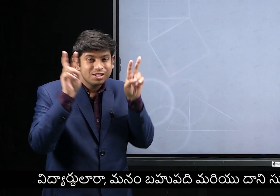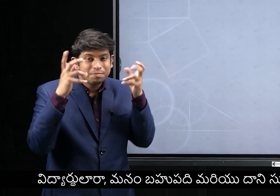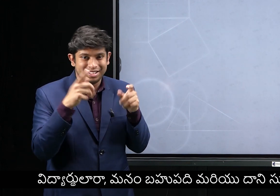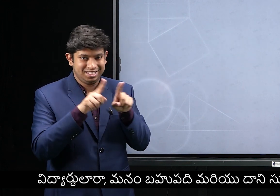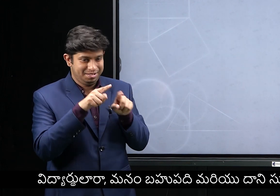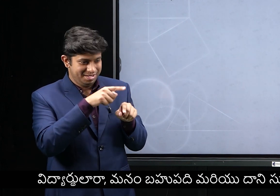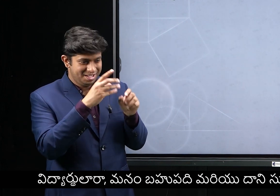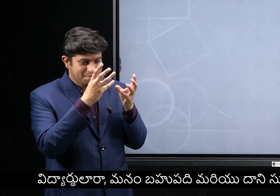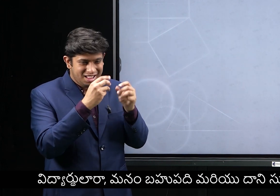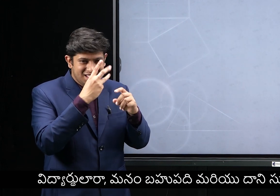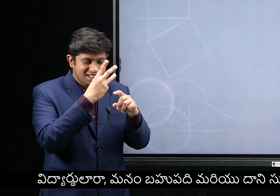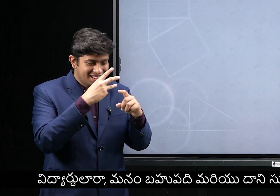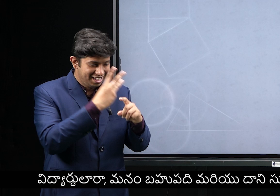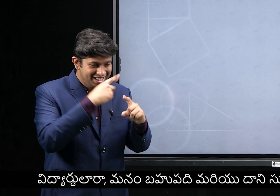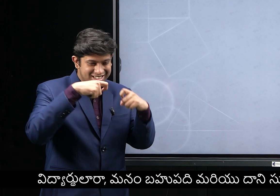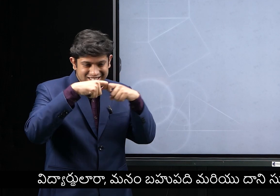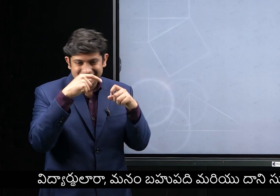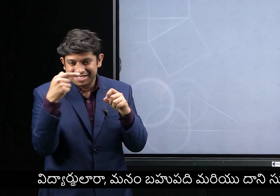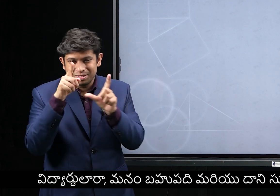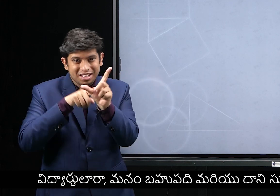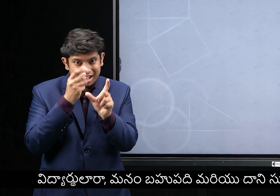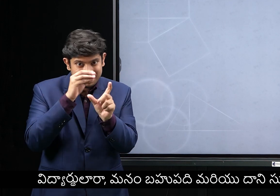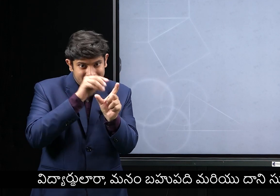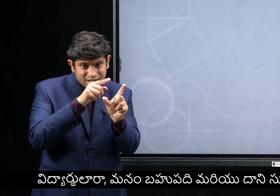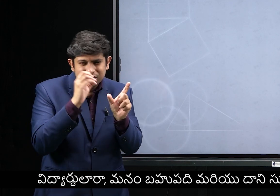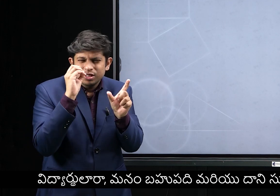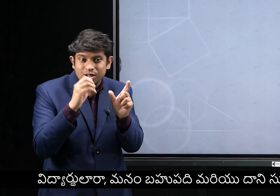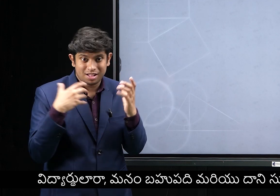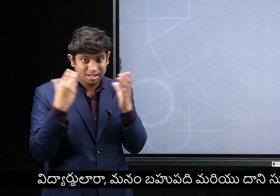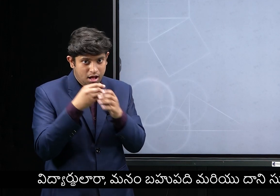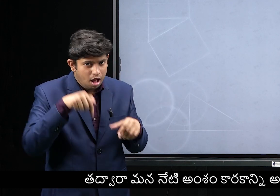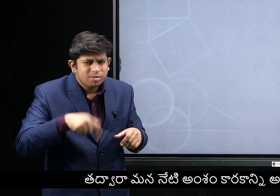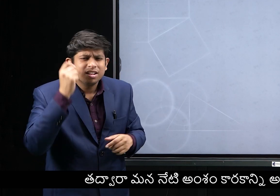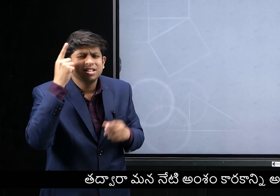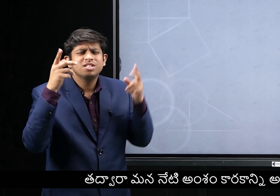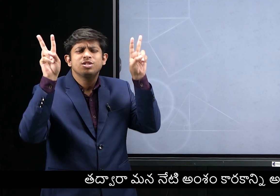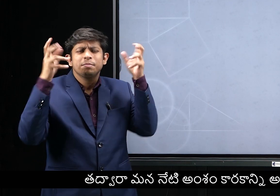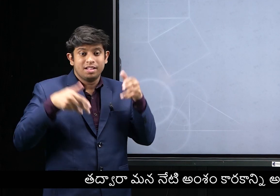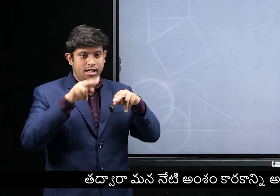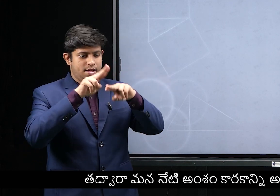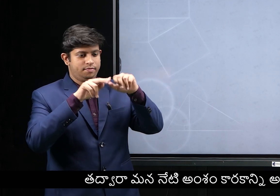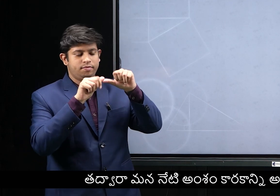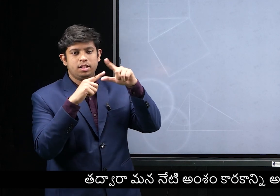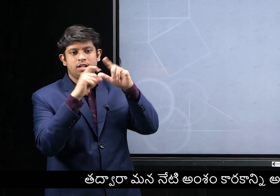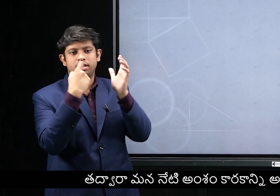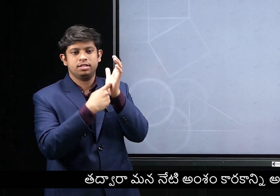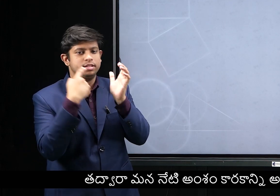స్టూడెంట్స్, మనం బహుపది మరియు దాని సున్నాలను గుర్తు చేసుకుందాం. తద్వారా నేటి అంశం కారకాన్ని అర్థం